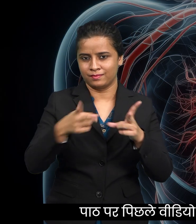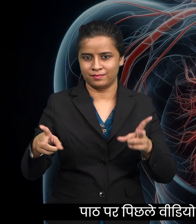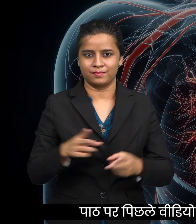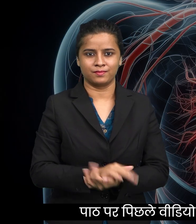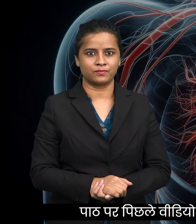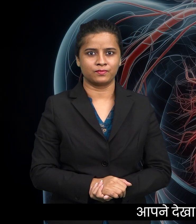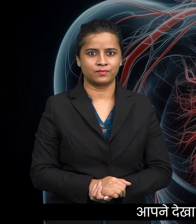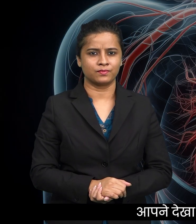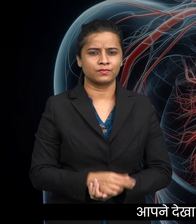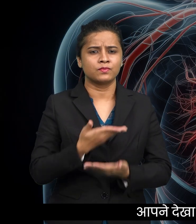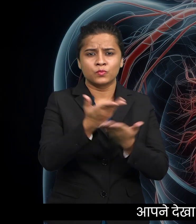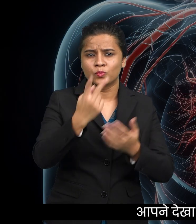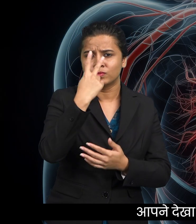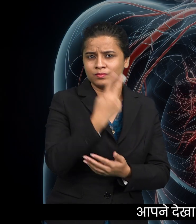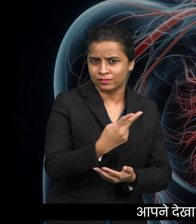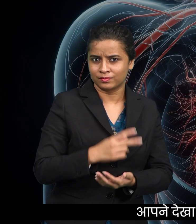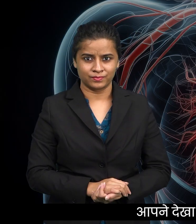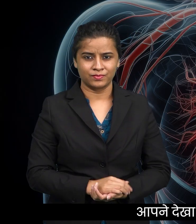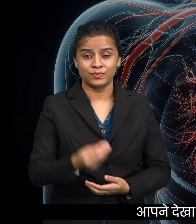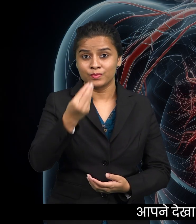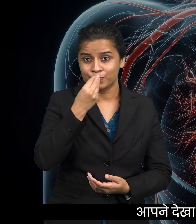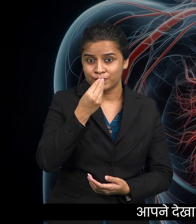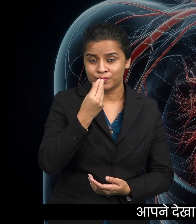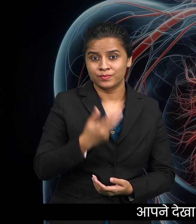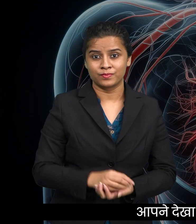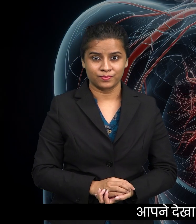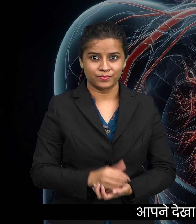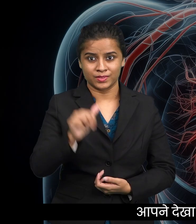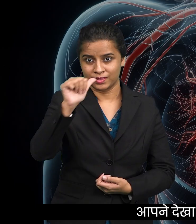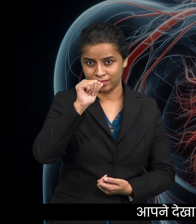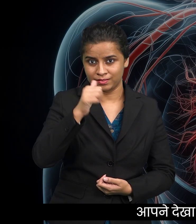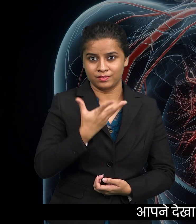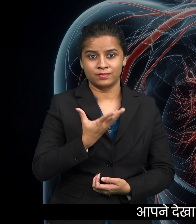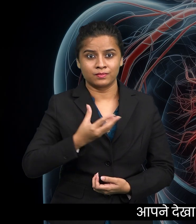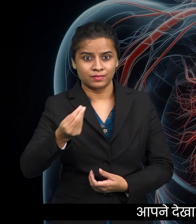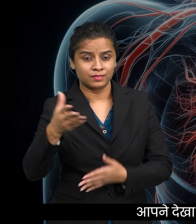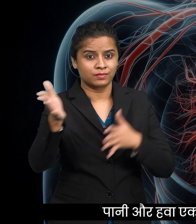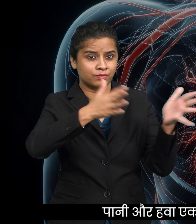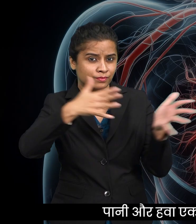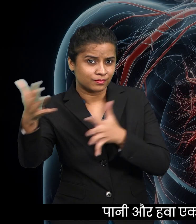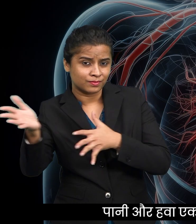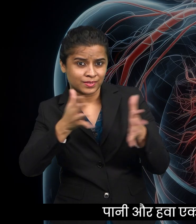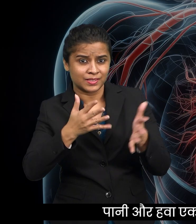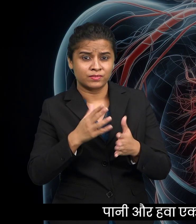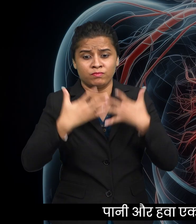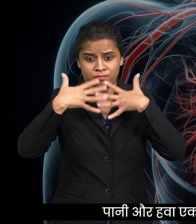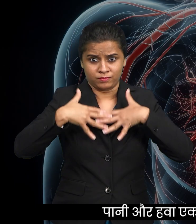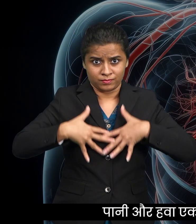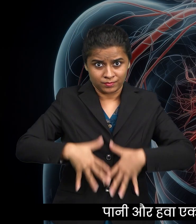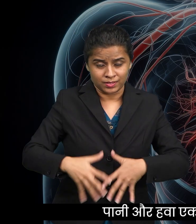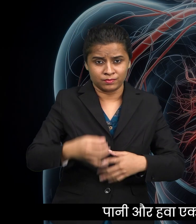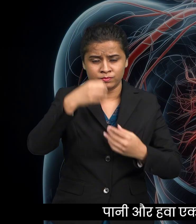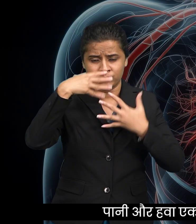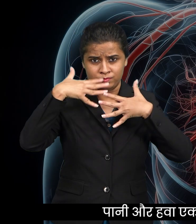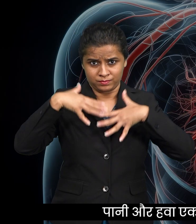आनंद लिया होगा। आपने देखा कि हमारे शरीर में भोजन, पानी और हवा